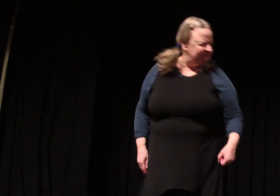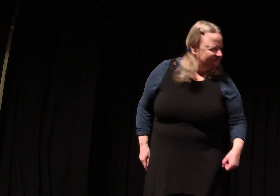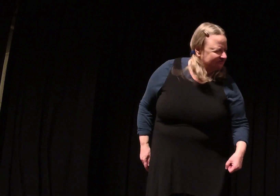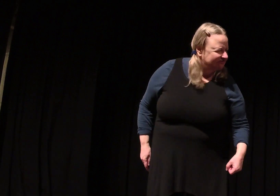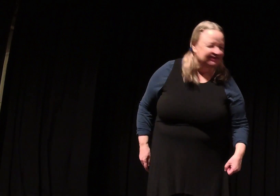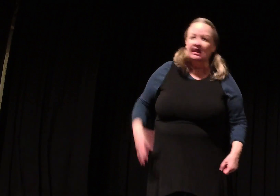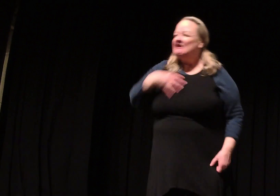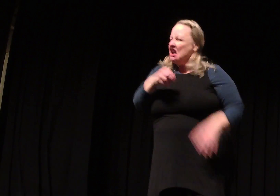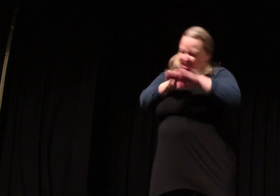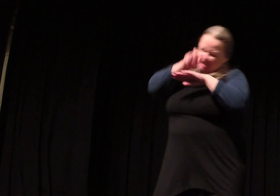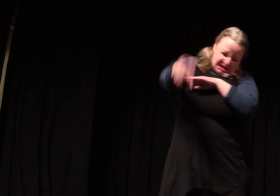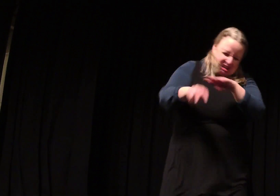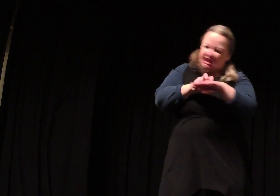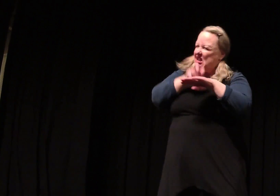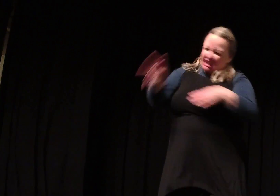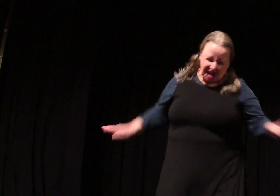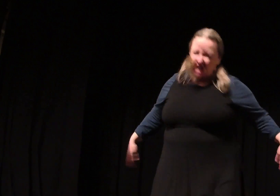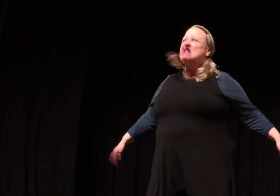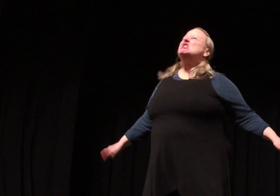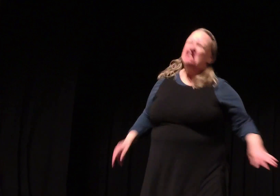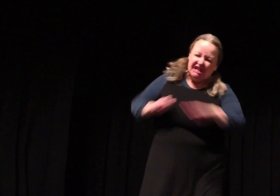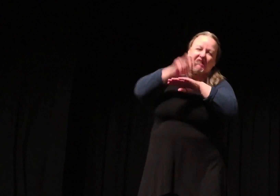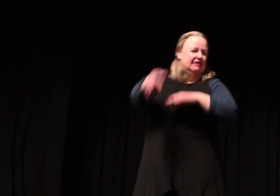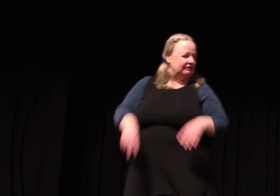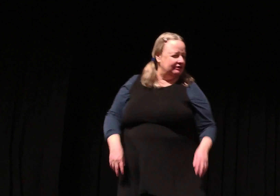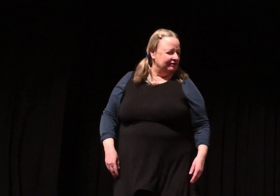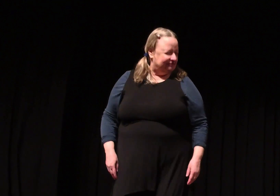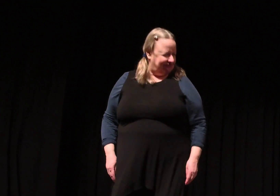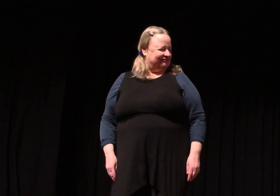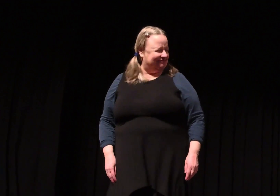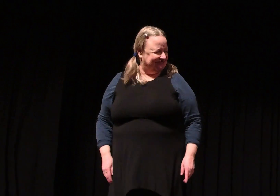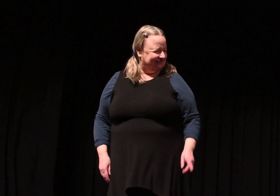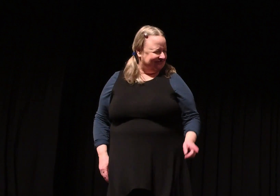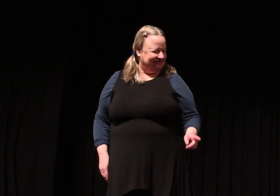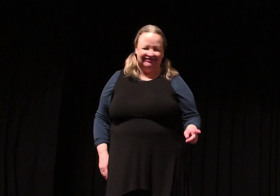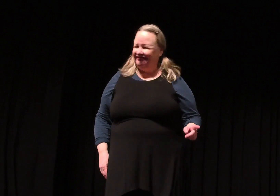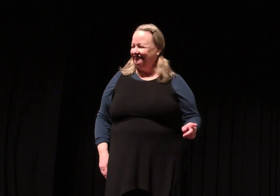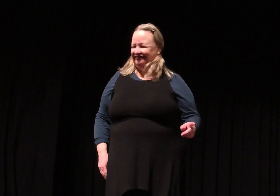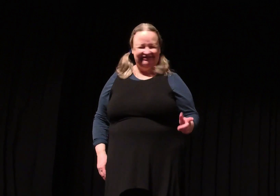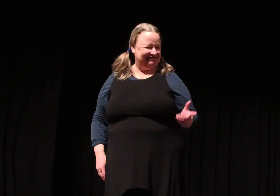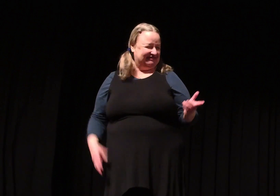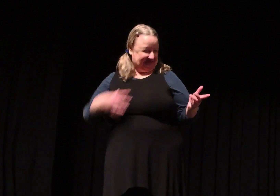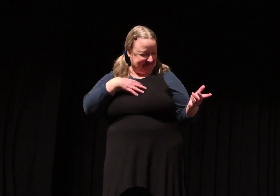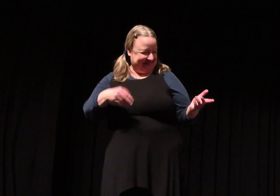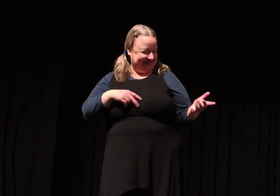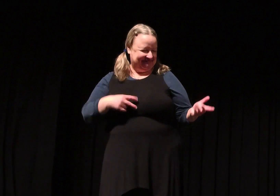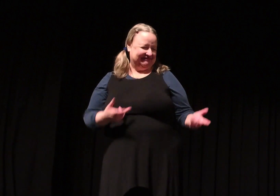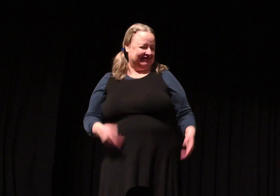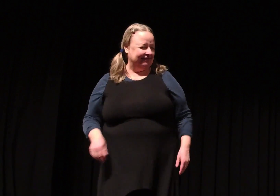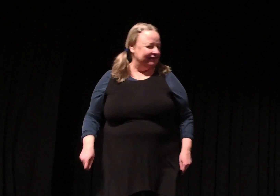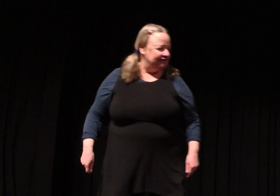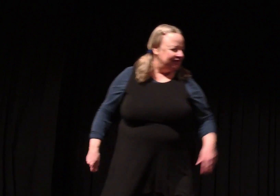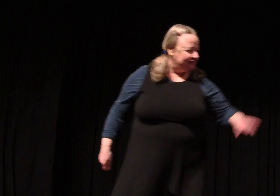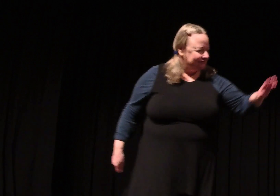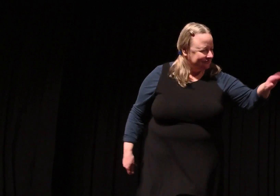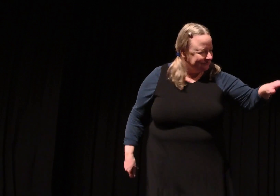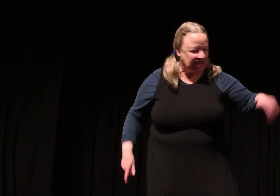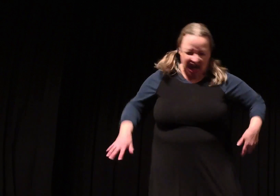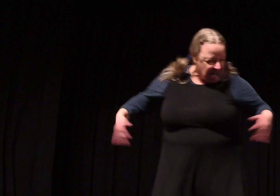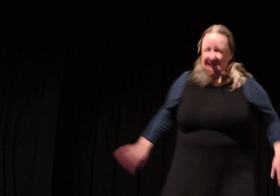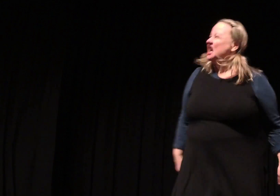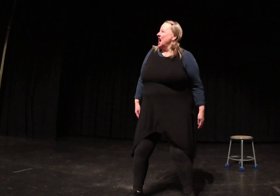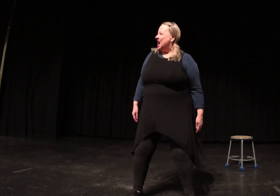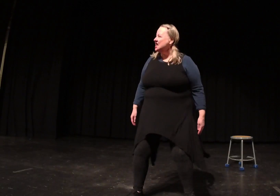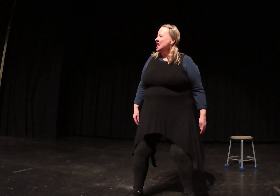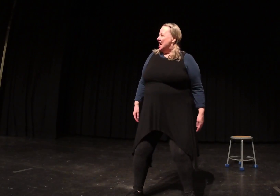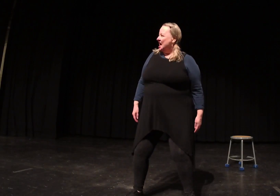arrive, là. Ma fille, qu'est-ce qu'elle fait, ma fille? Elle saute en bas d'une boîte avec une serviette comme elle. Qu'est-ce qu'elle fait?